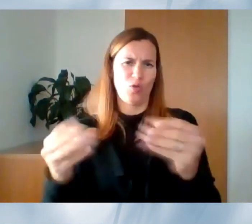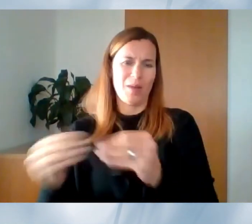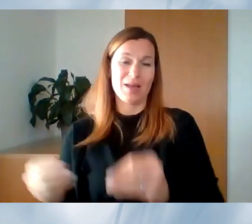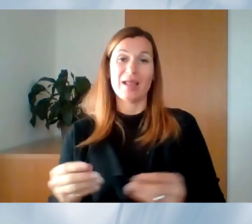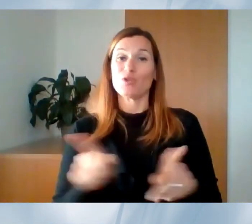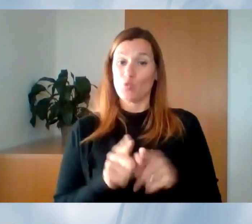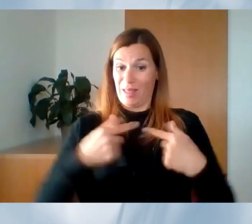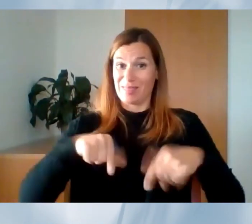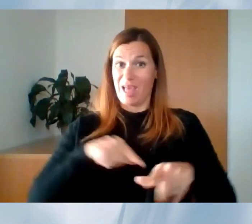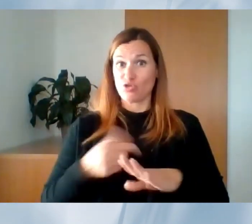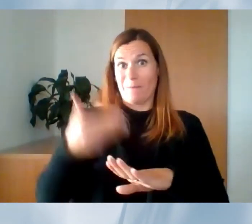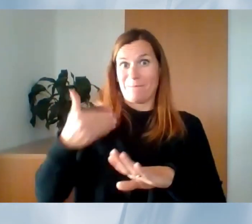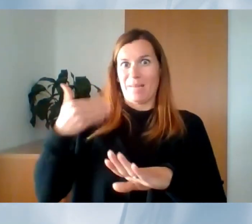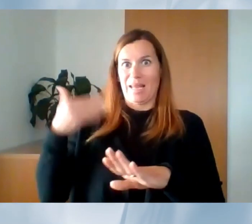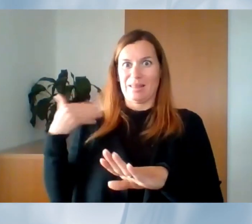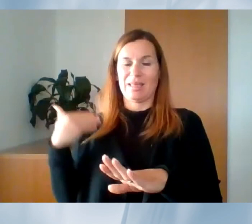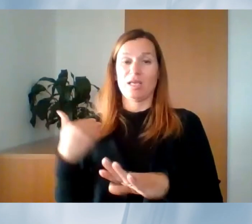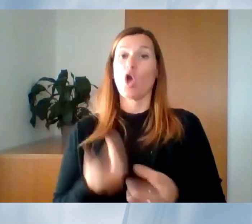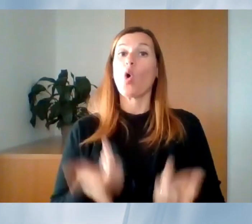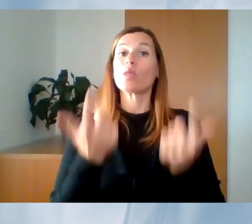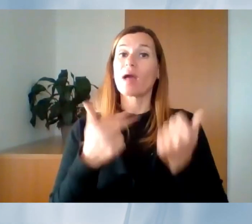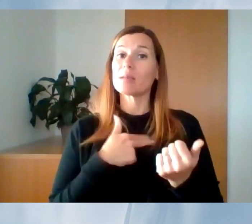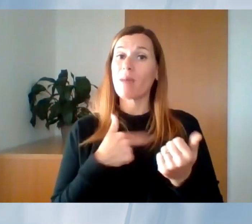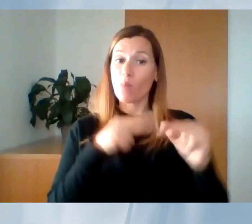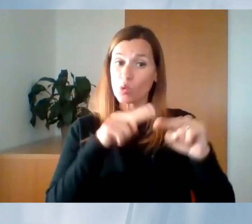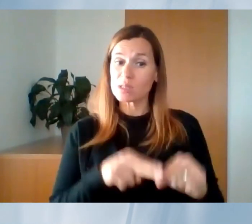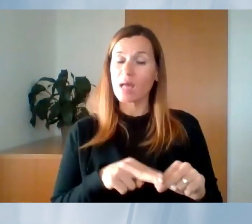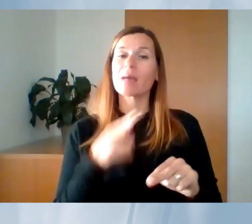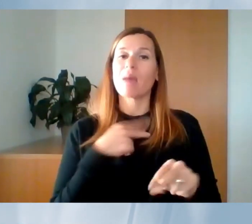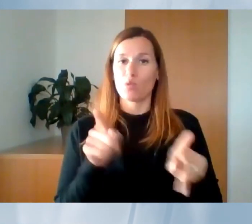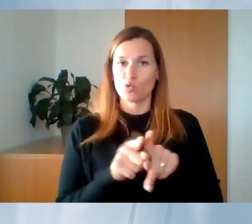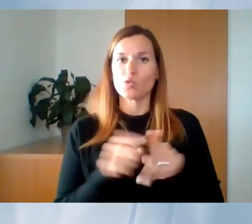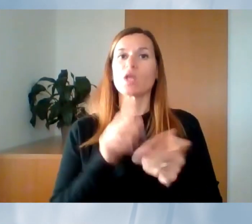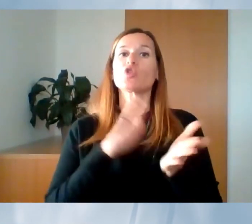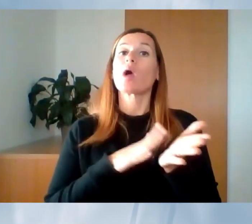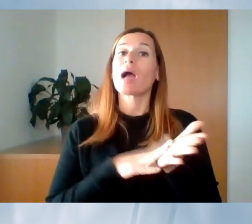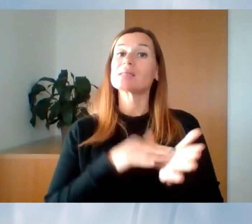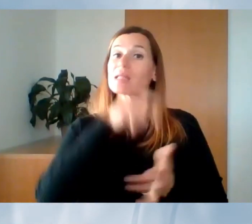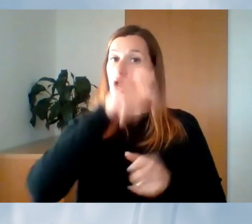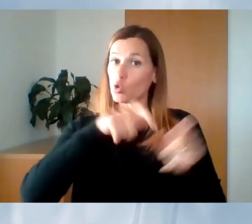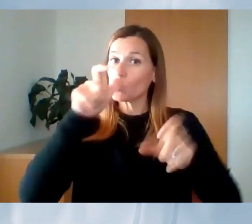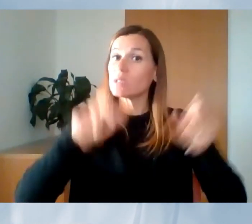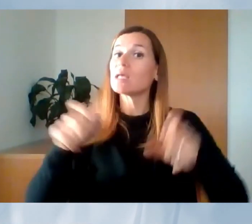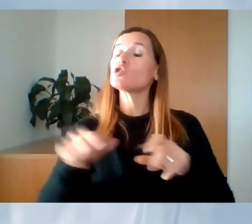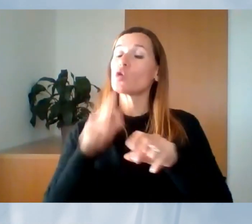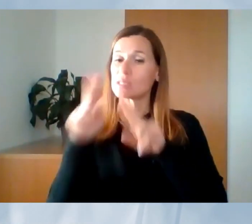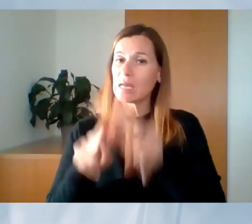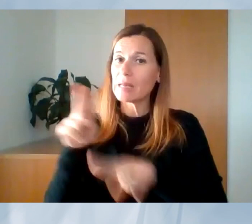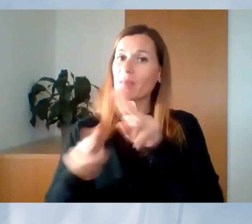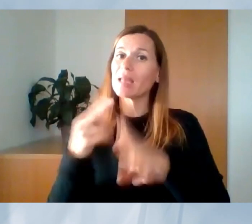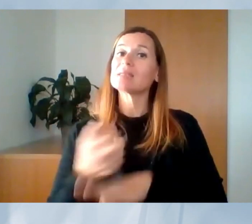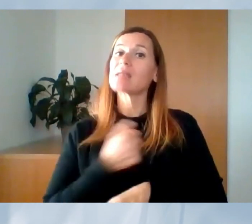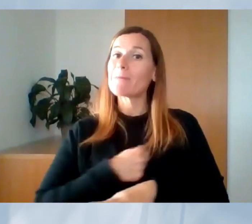odkar imamo ostanke, imamo tudi dokaze, da so ljudje skrbeli